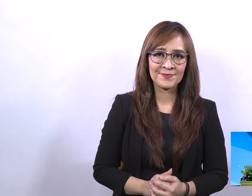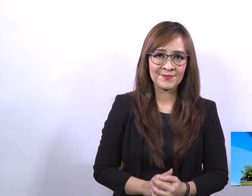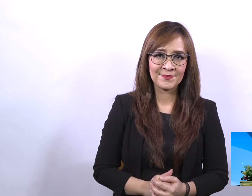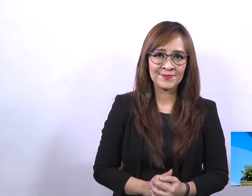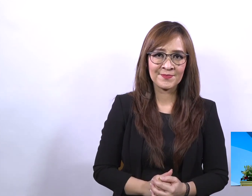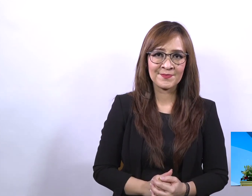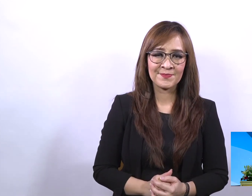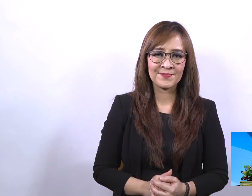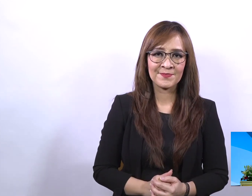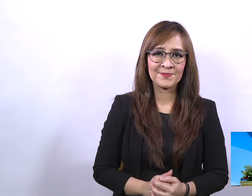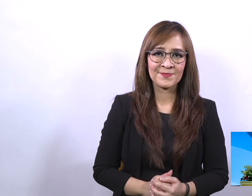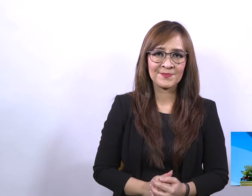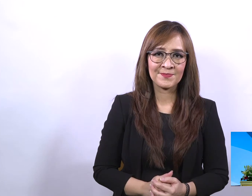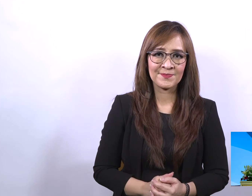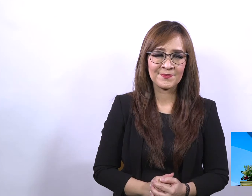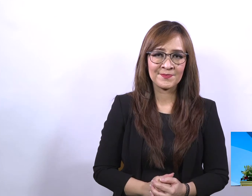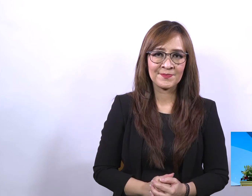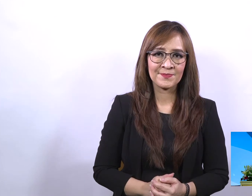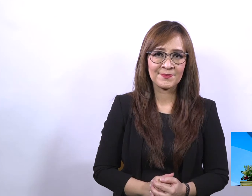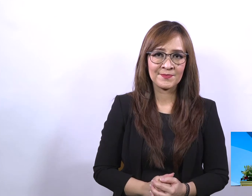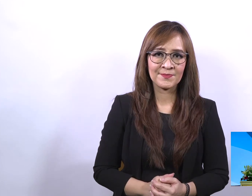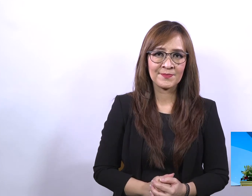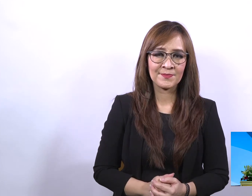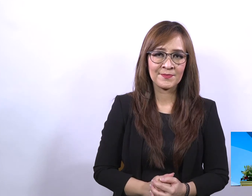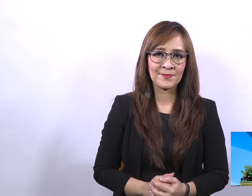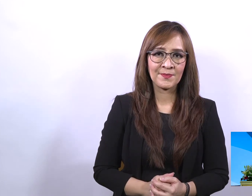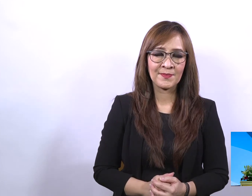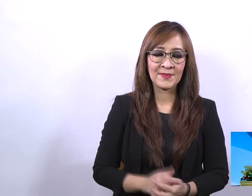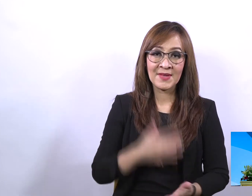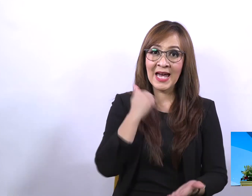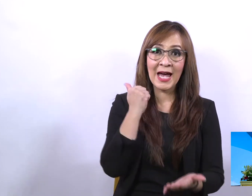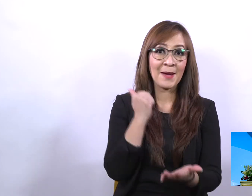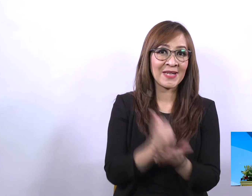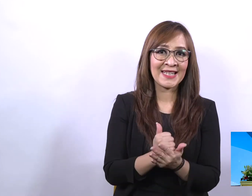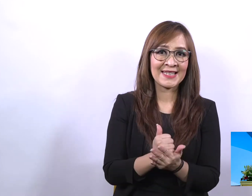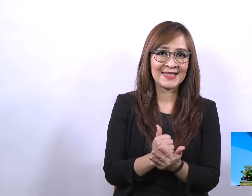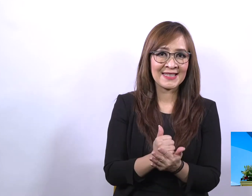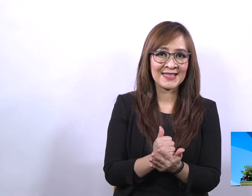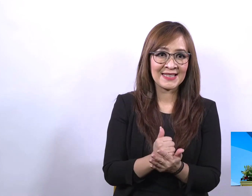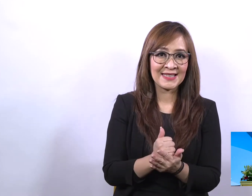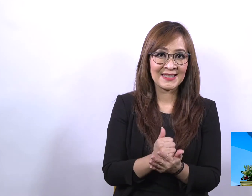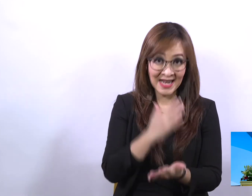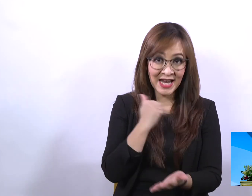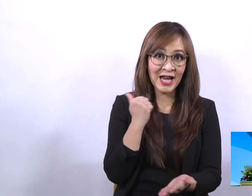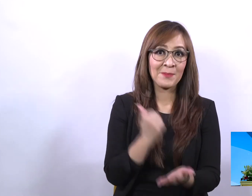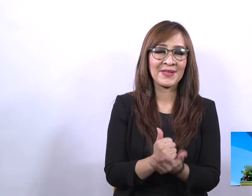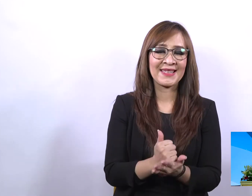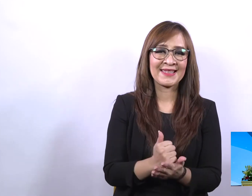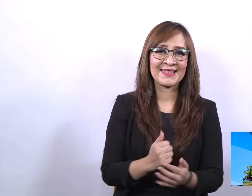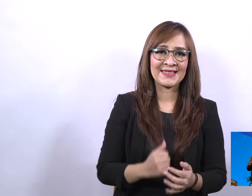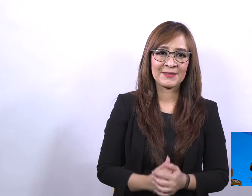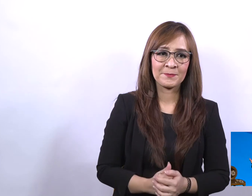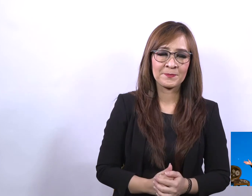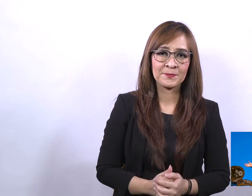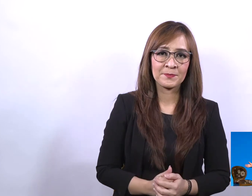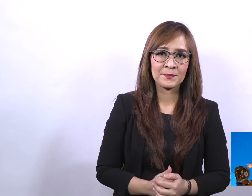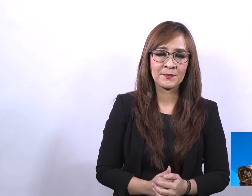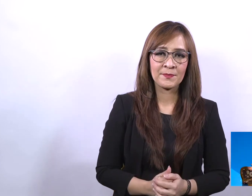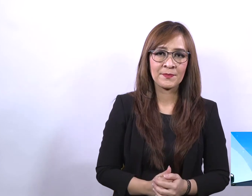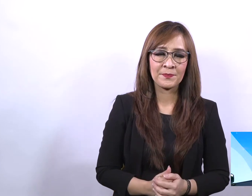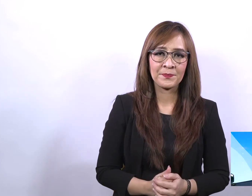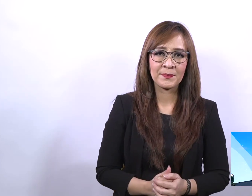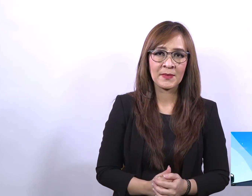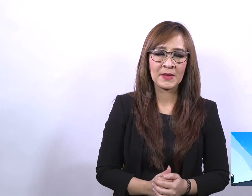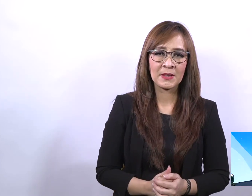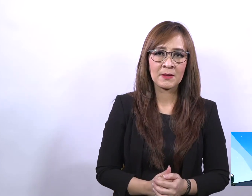ih hahaha Hai Amin Amin Amin Amin beda darimu sama Tuhan